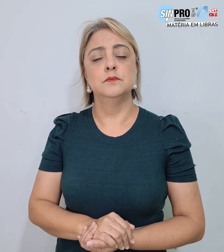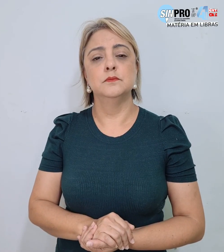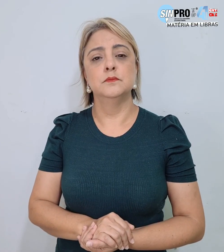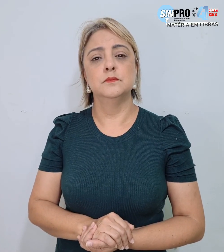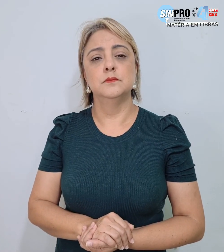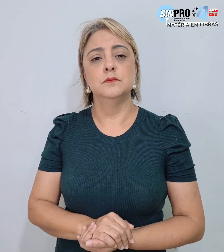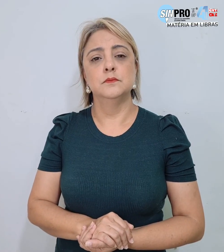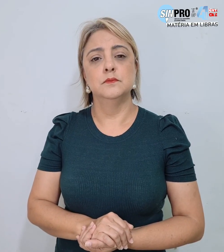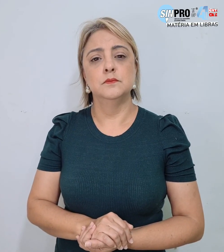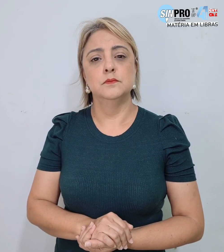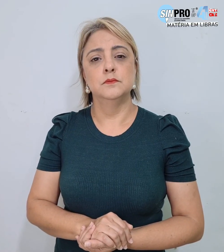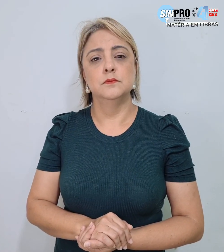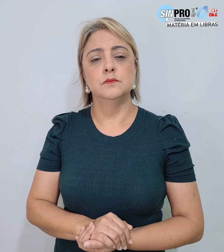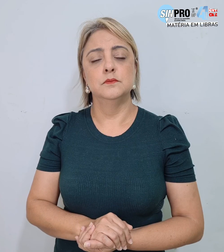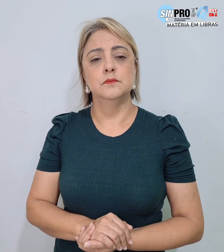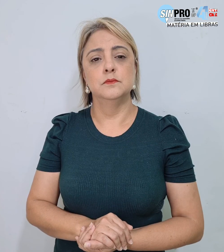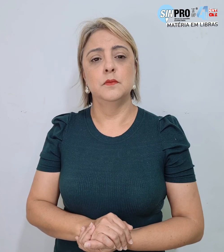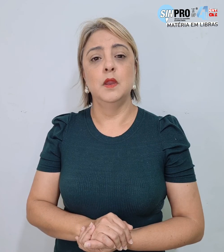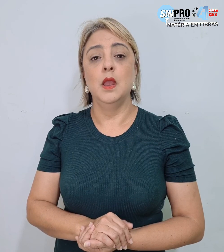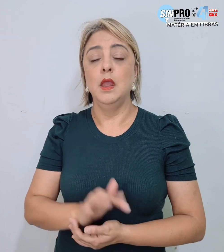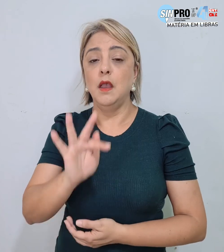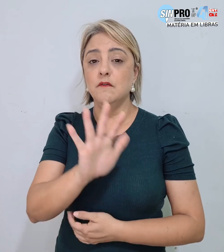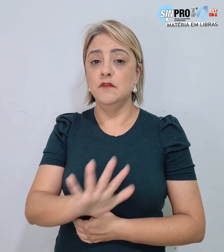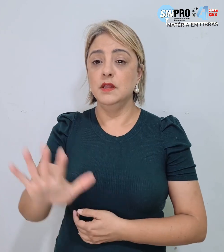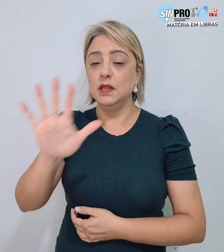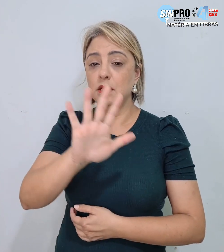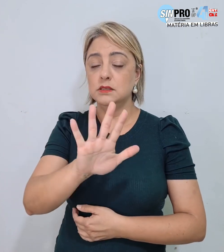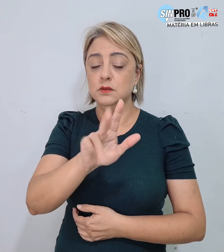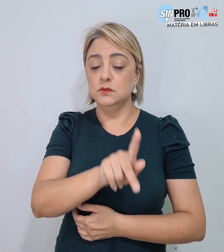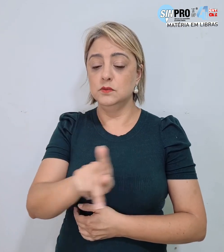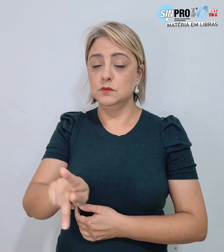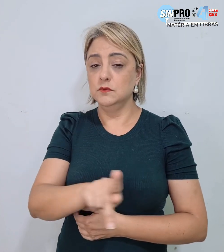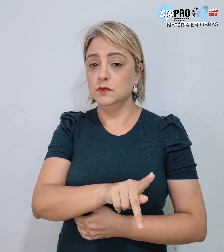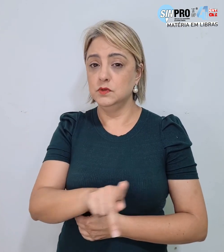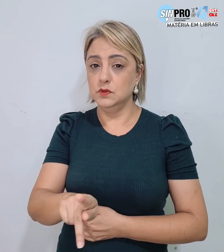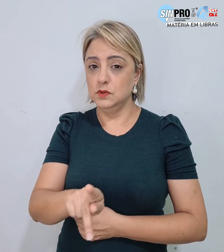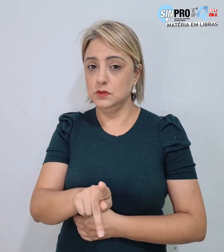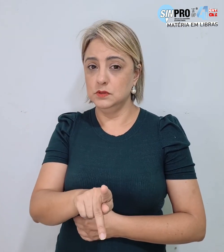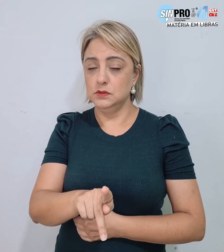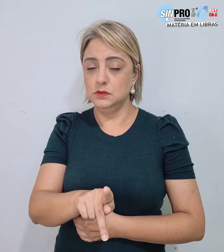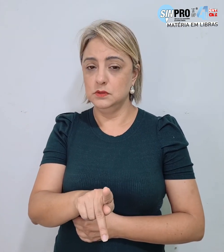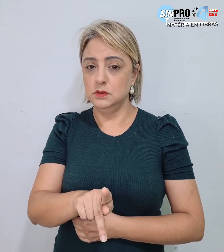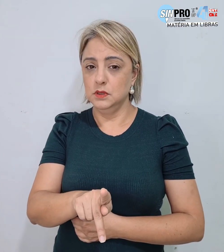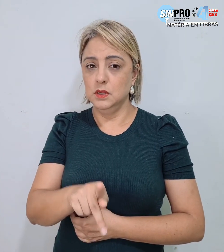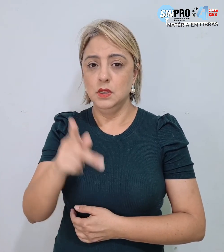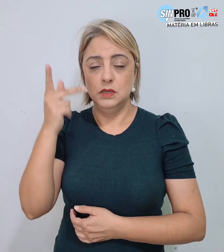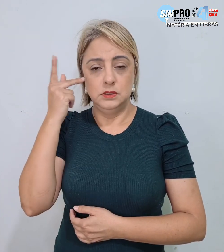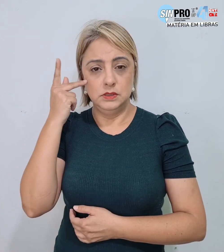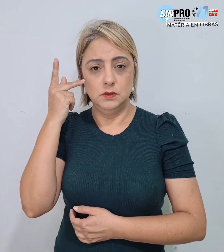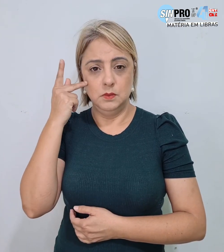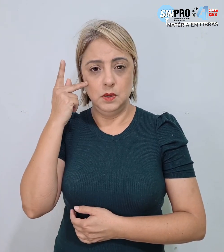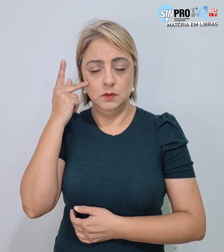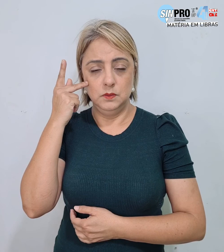Fuse Oi e a Federação dos Professores e do Estado de São